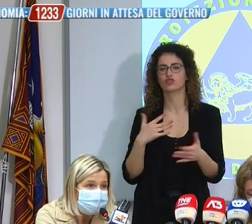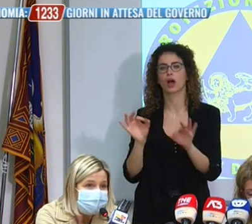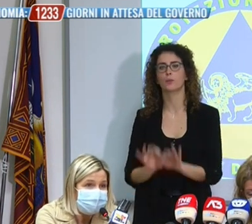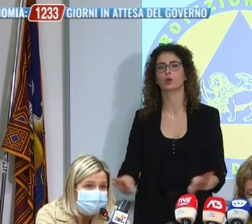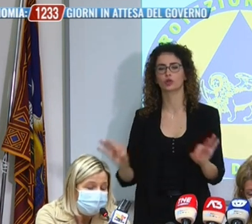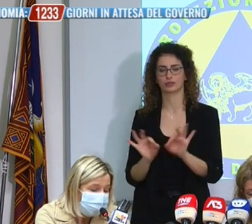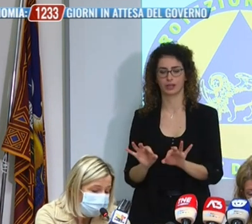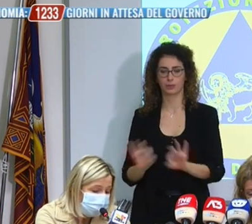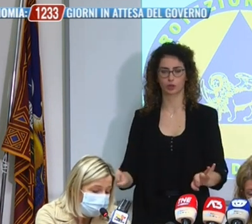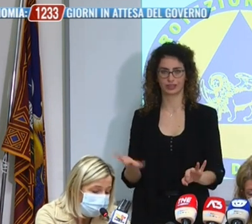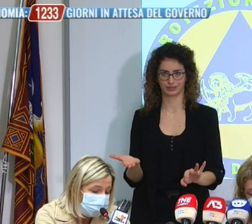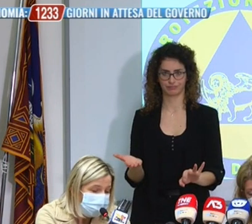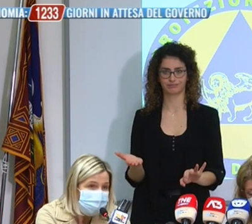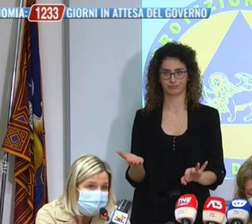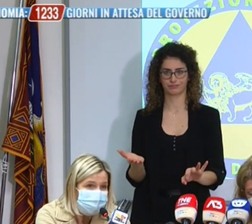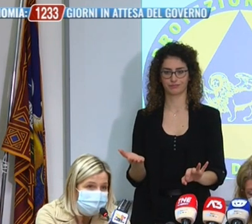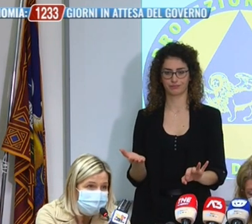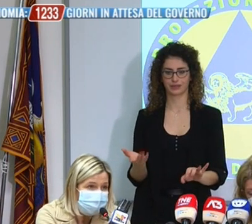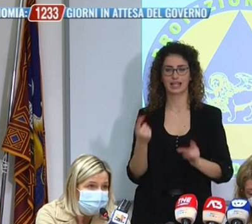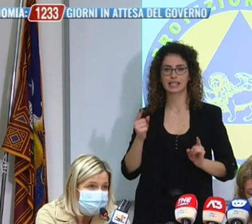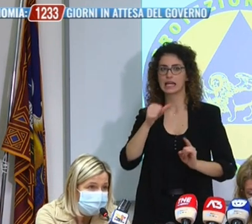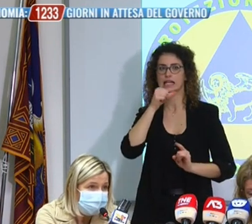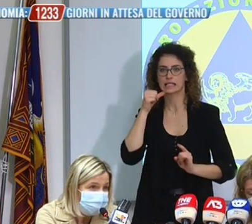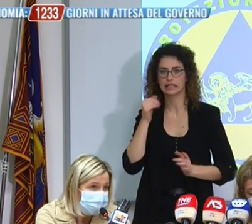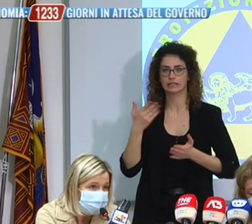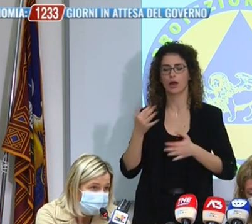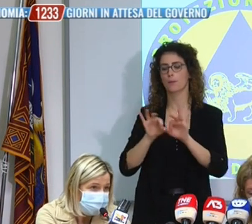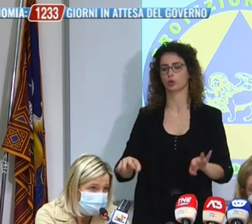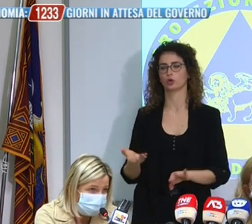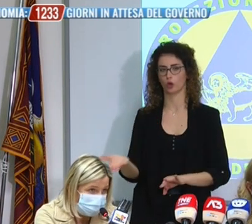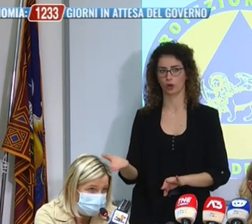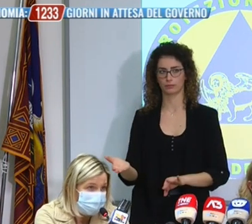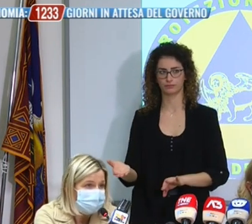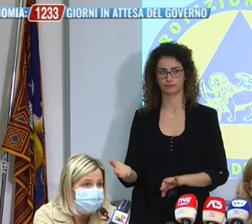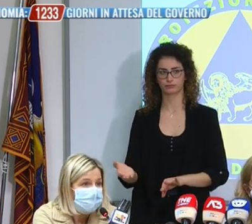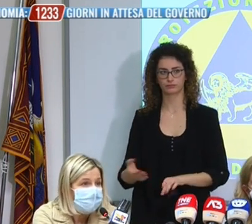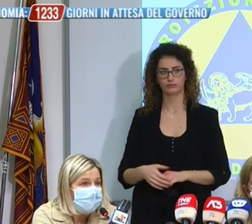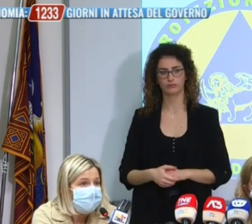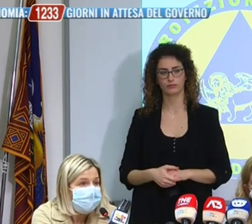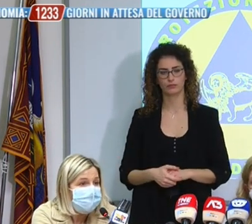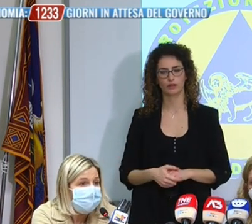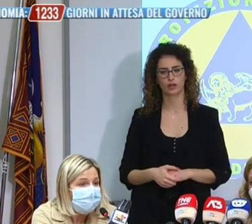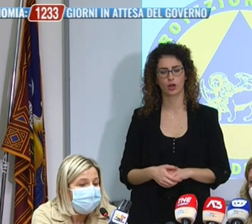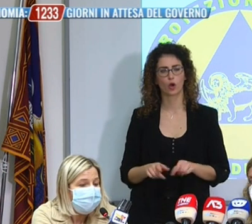per entrare in uso e in utilizzo qualora ci fosse la necessità in maniera massiccia.